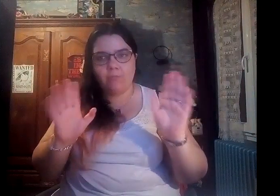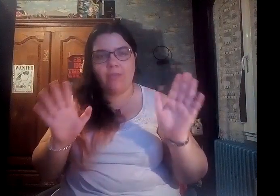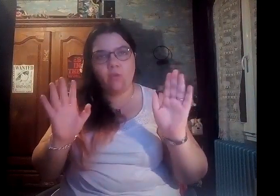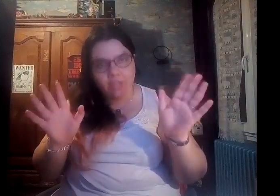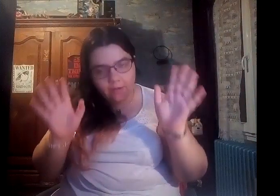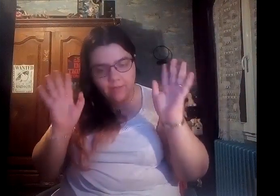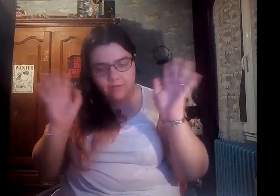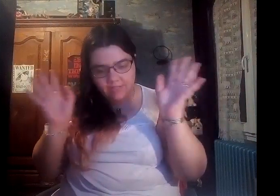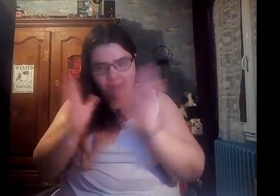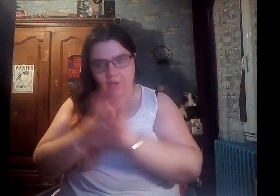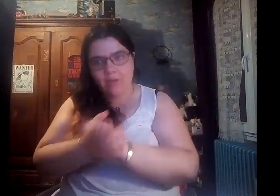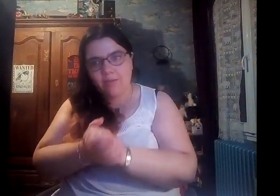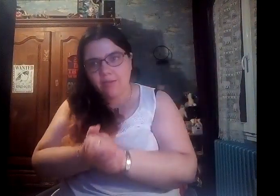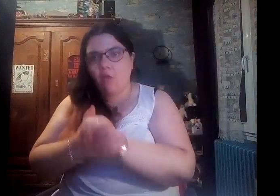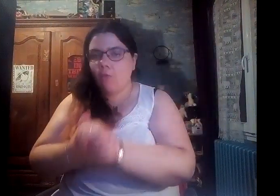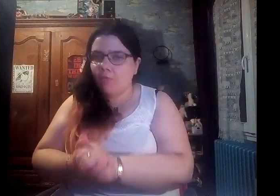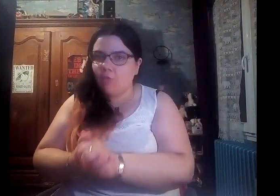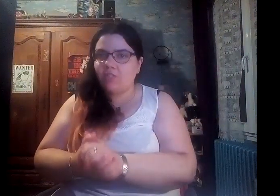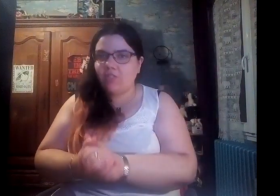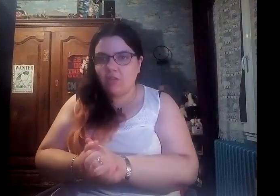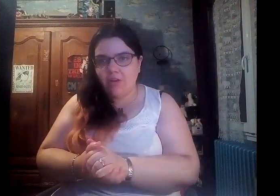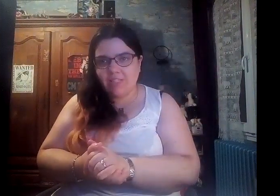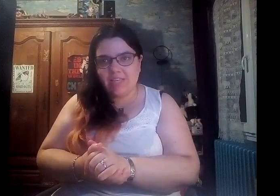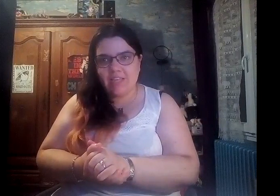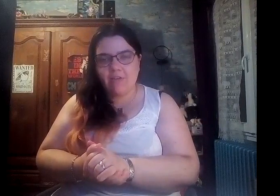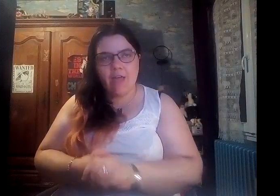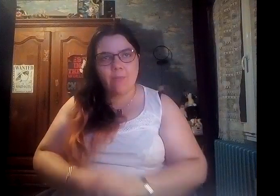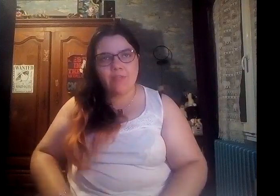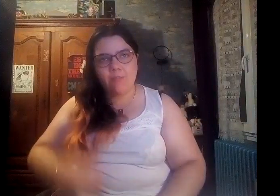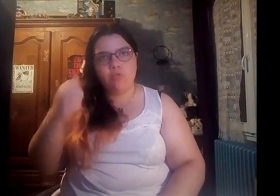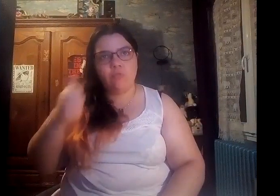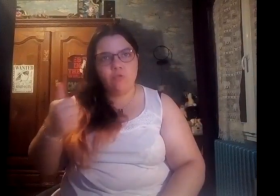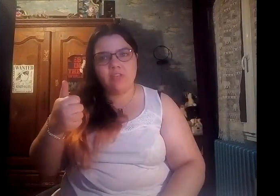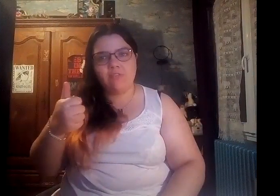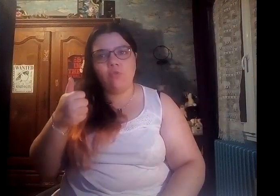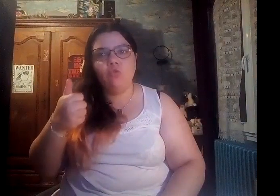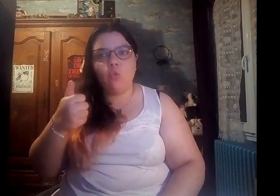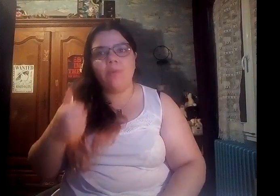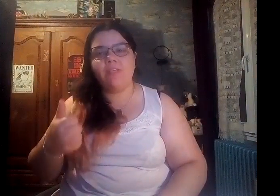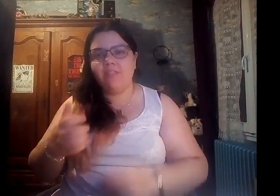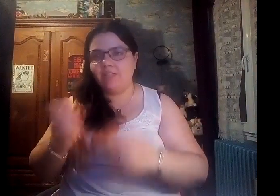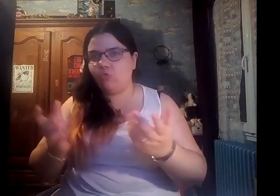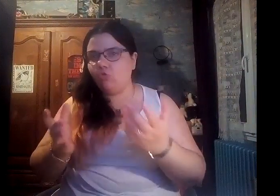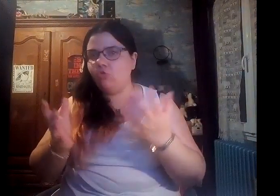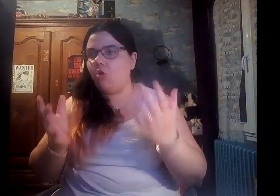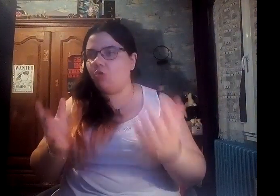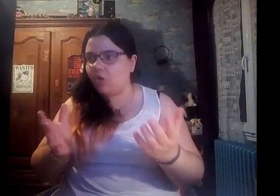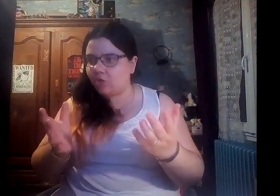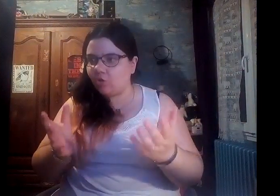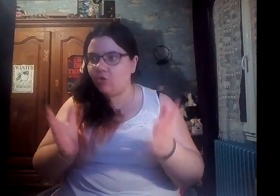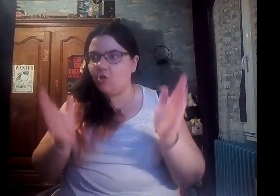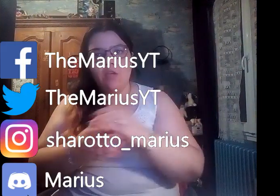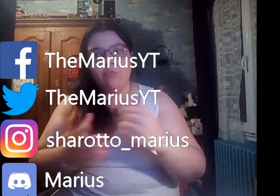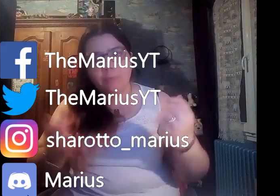respect dans le calme ça me va vous pouvez aussi laisser un petit pouce bleu ça fait toujours plaisir et c'est toujours encourageant vous